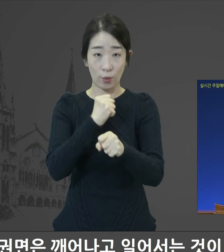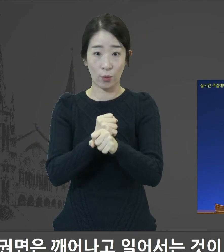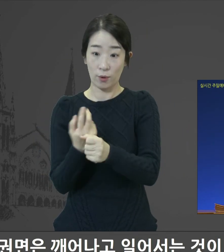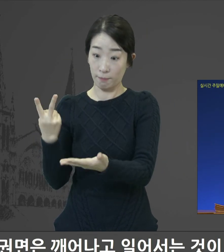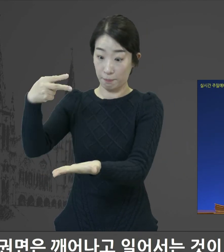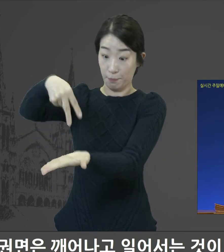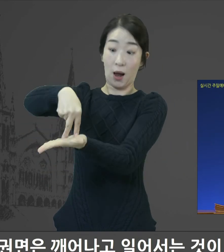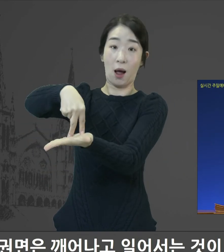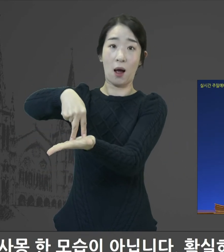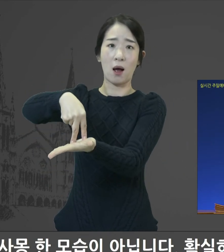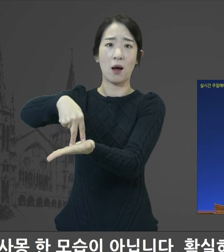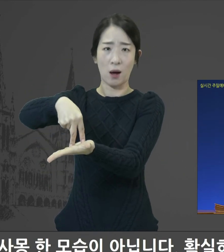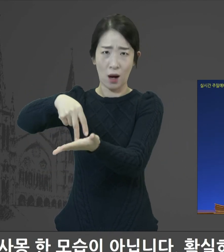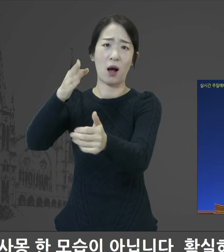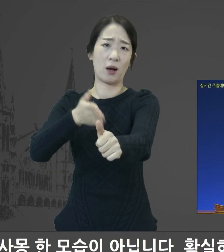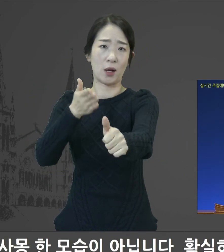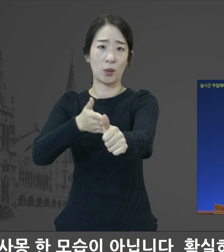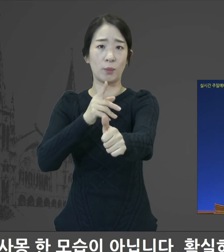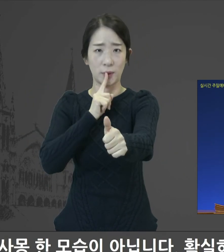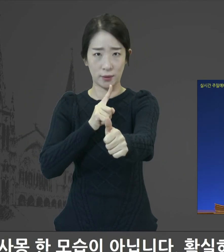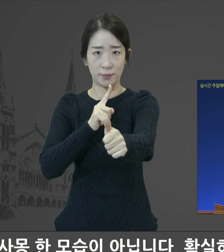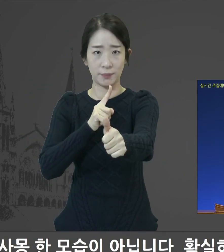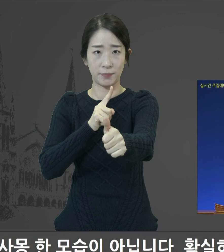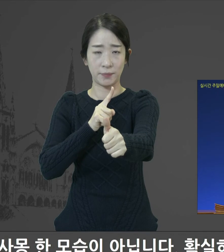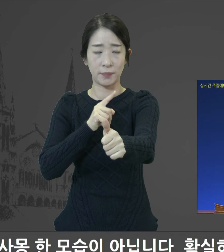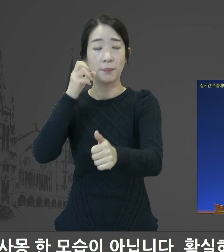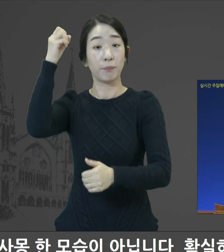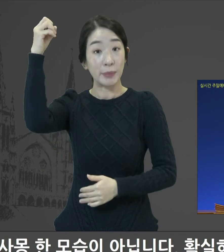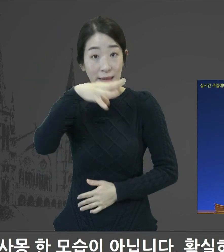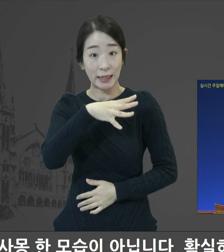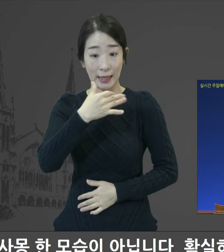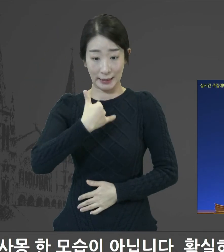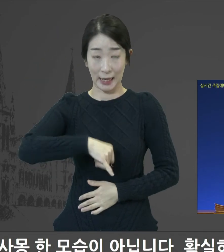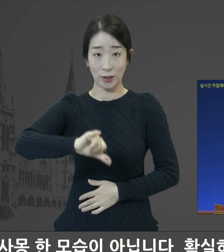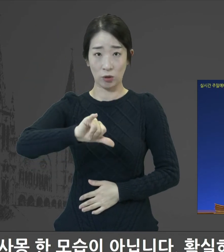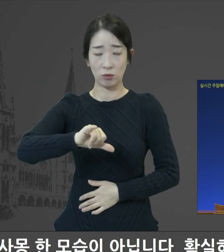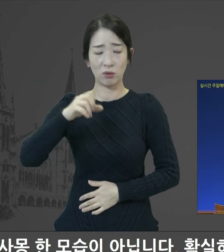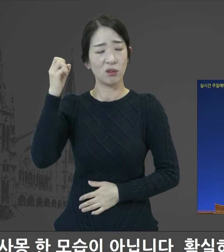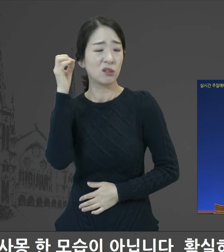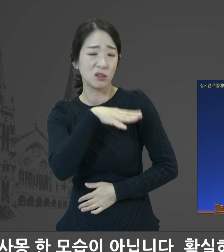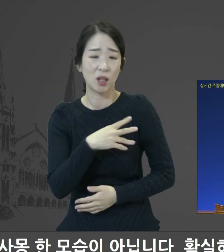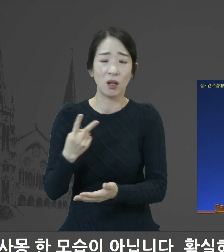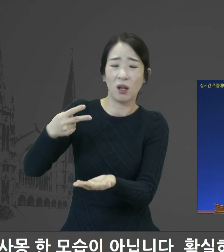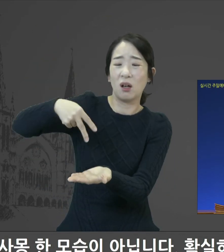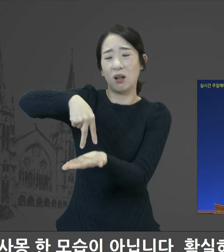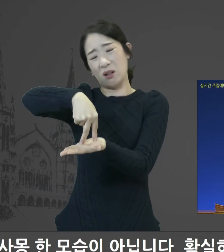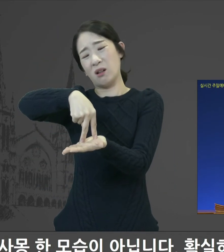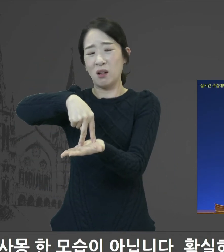확실하게. 빛의 사람들, 빛의 자녀들은 대충 서 있지 않습니다.